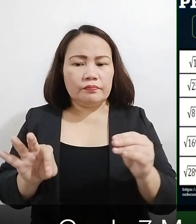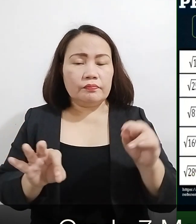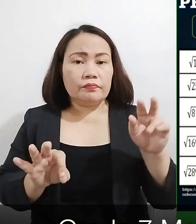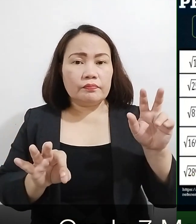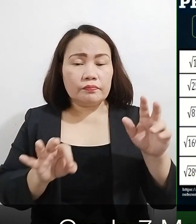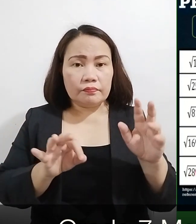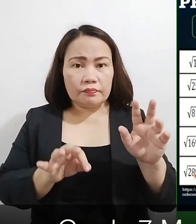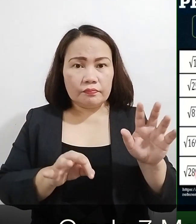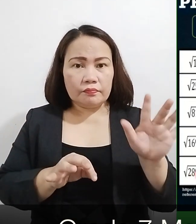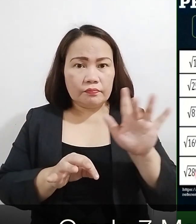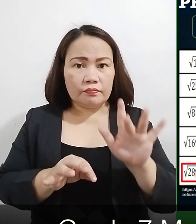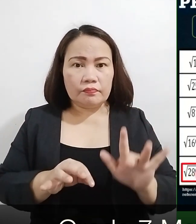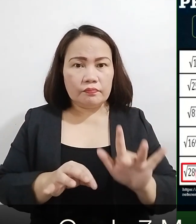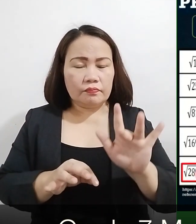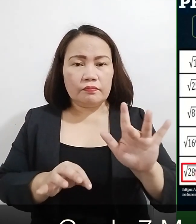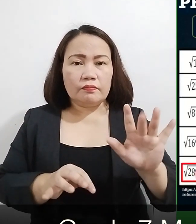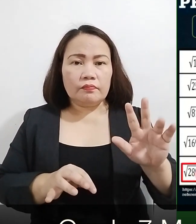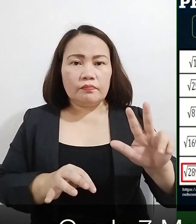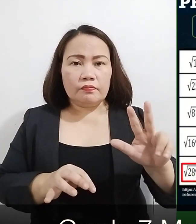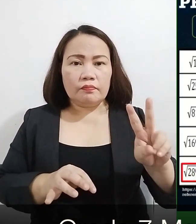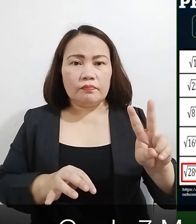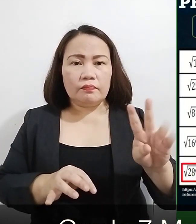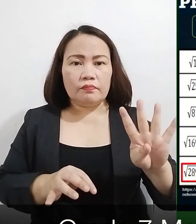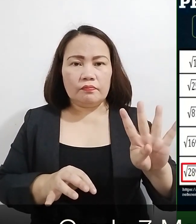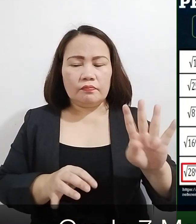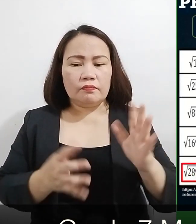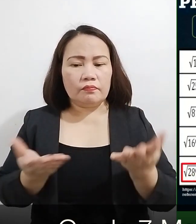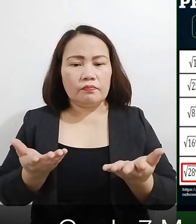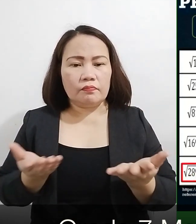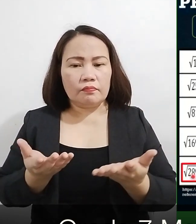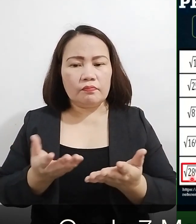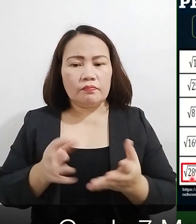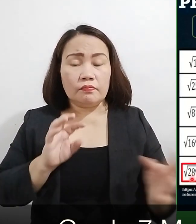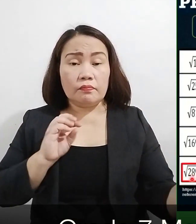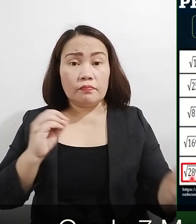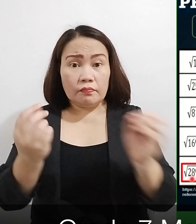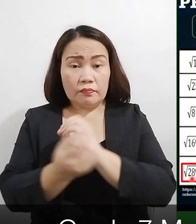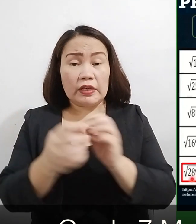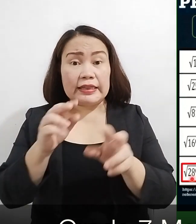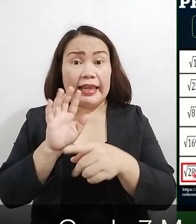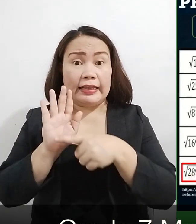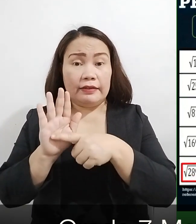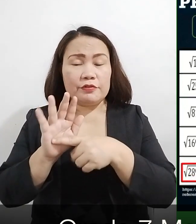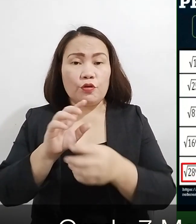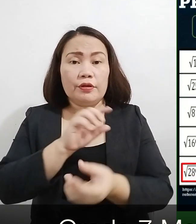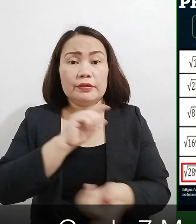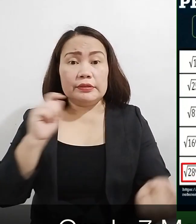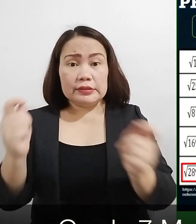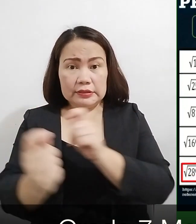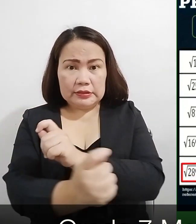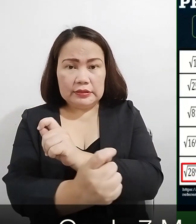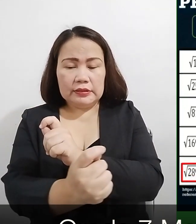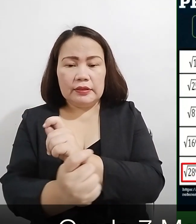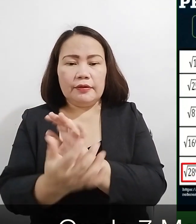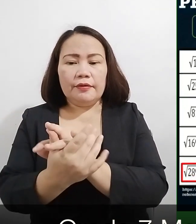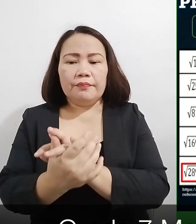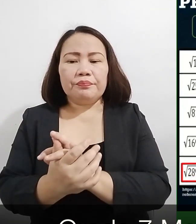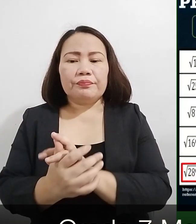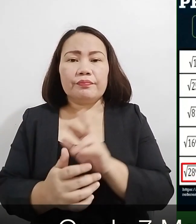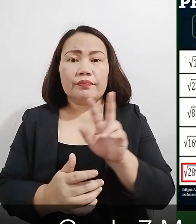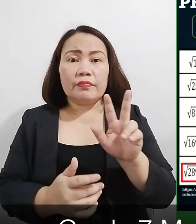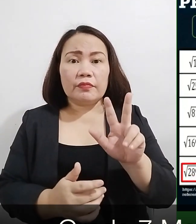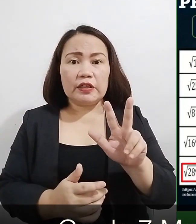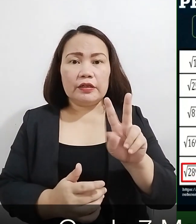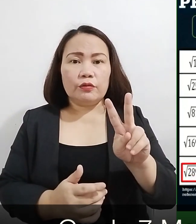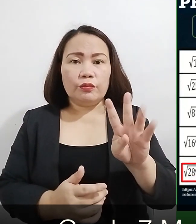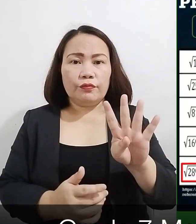324. So, saan natin ilalagay si 324 at 289? Kasi negative ito ha. So, saan